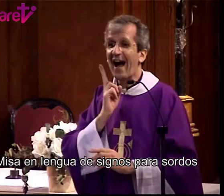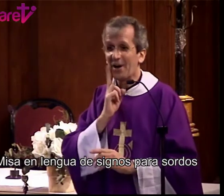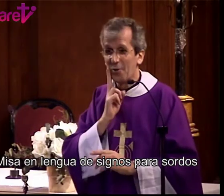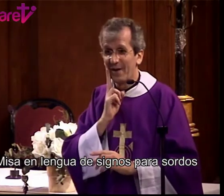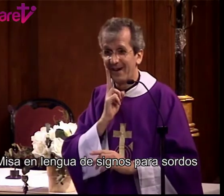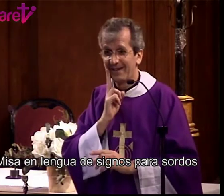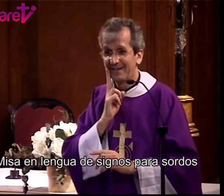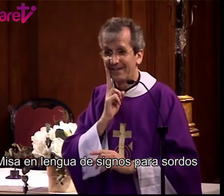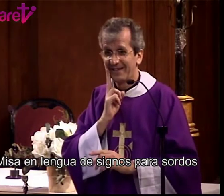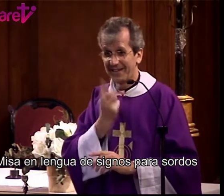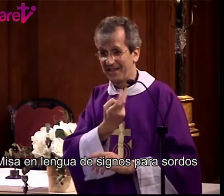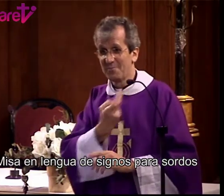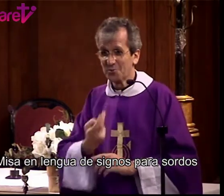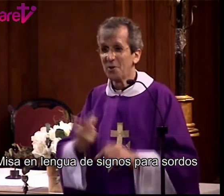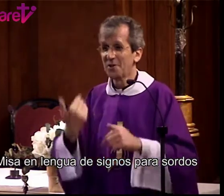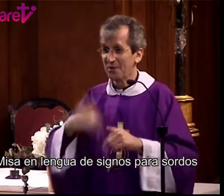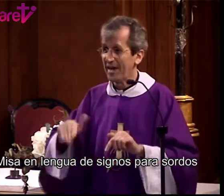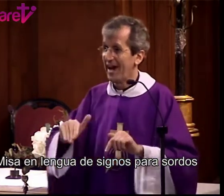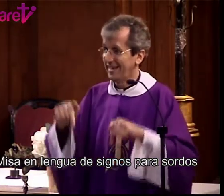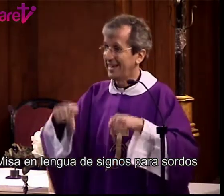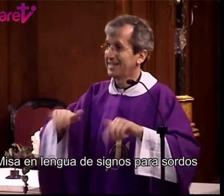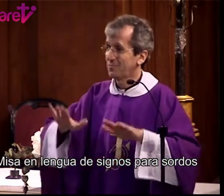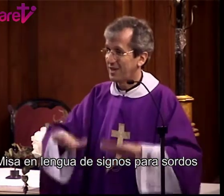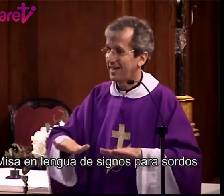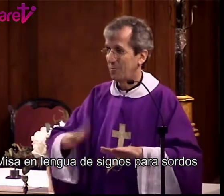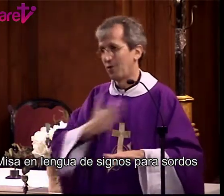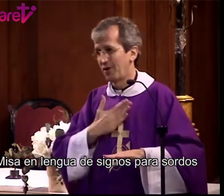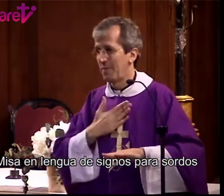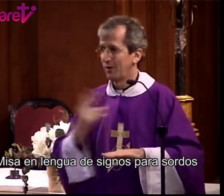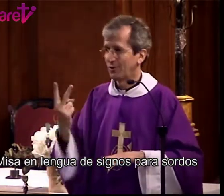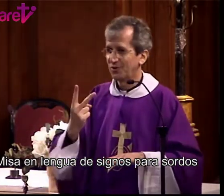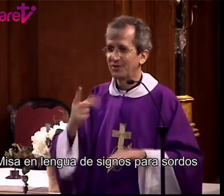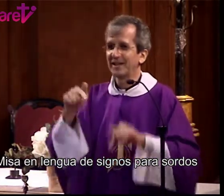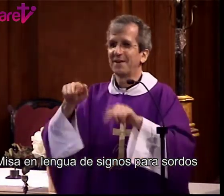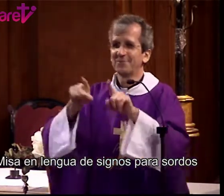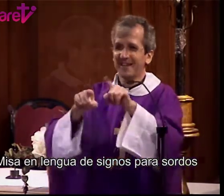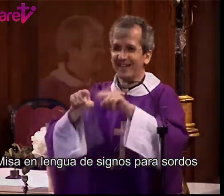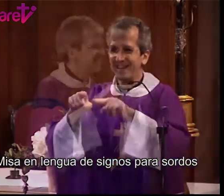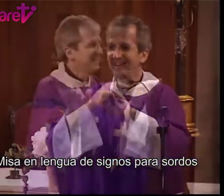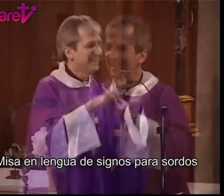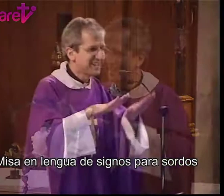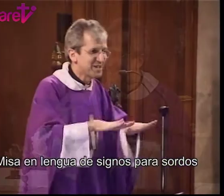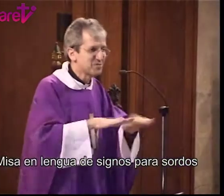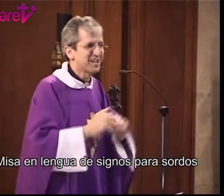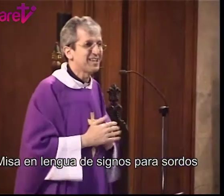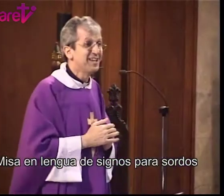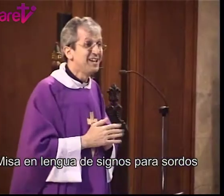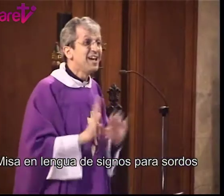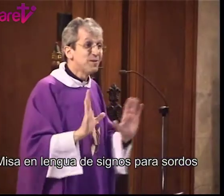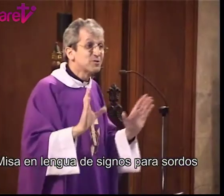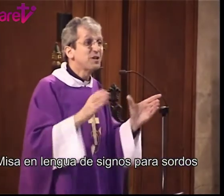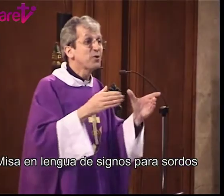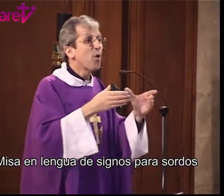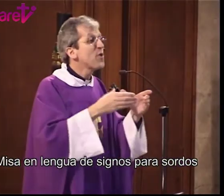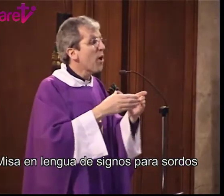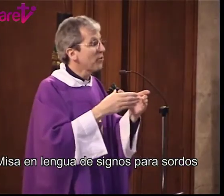Roma y hemos vuelto ya, ya estamos aquí. Bueno, al menos dos ya estamos aquí, ya estamos aquí. Hemos tenido una